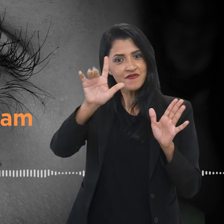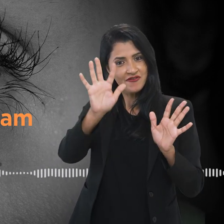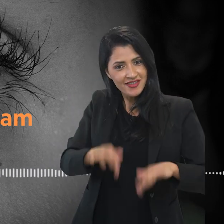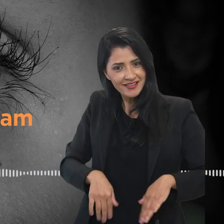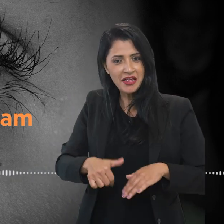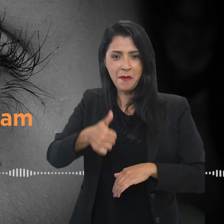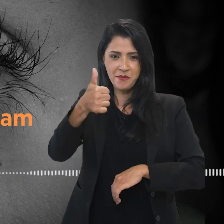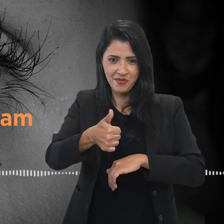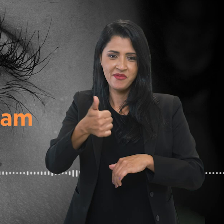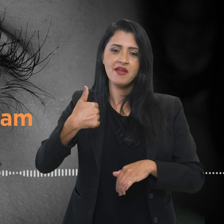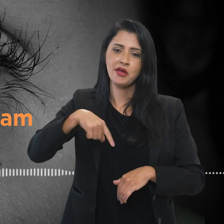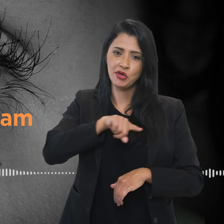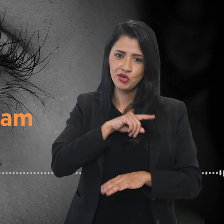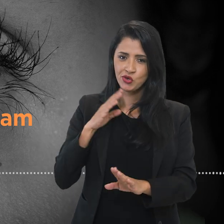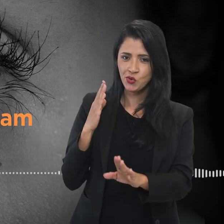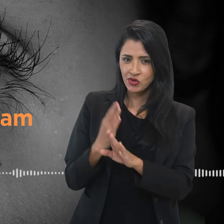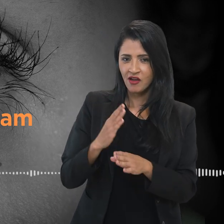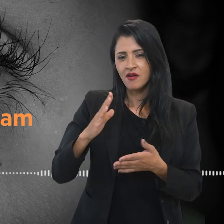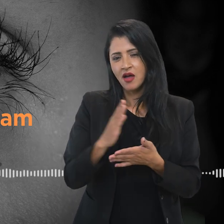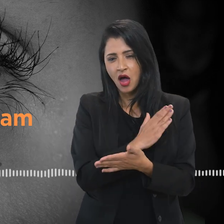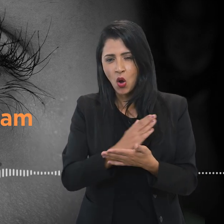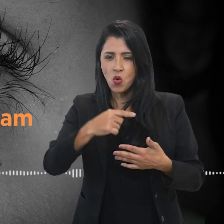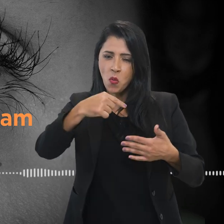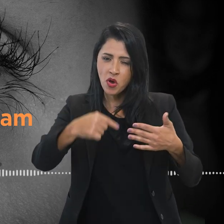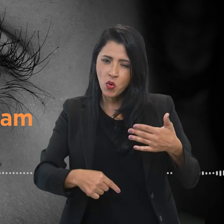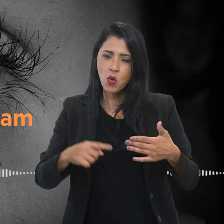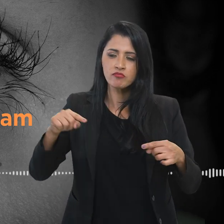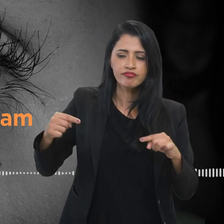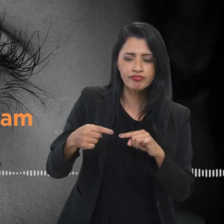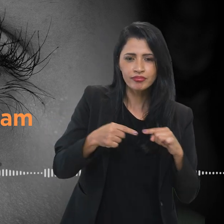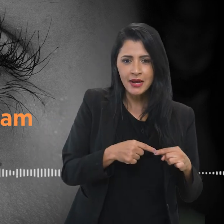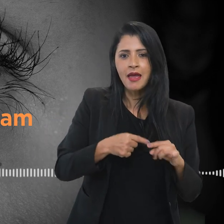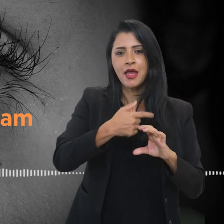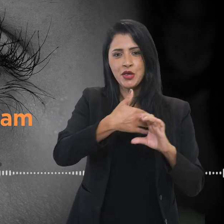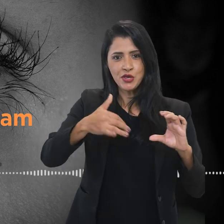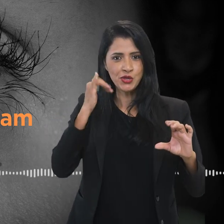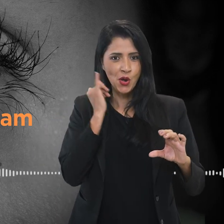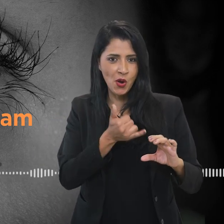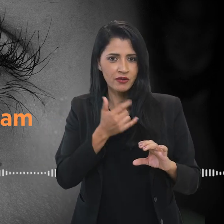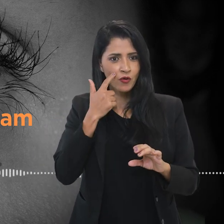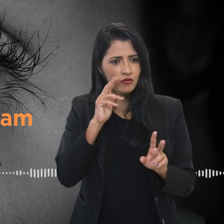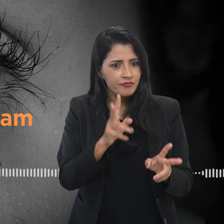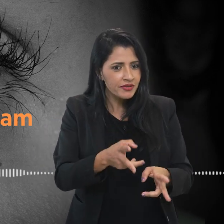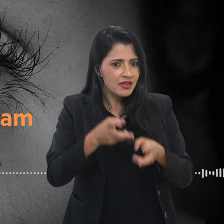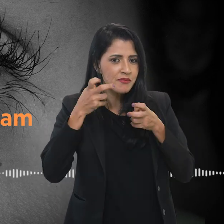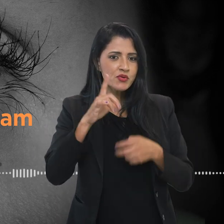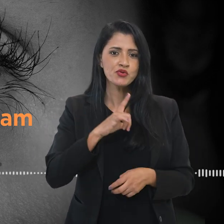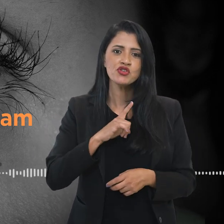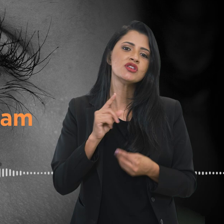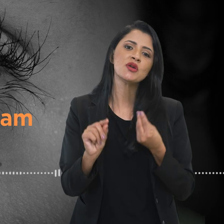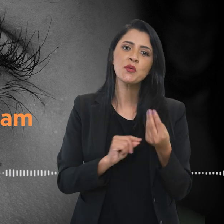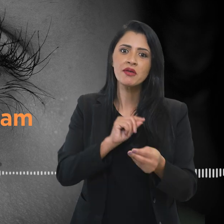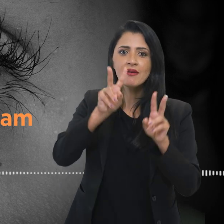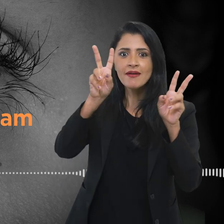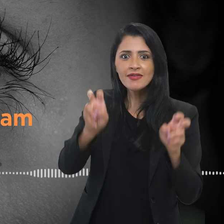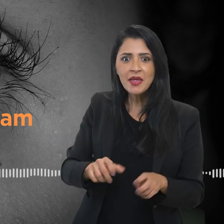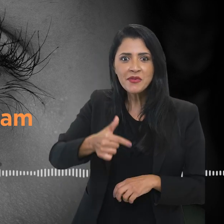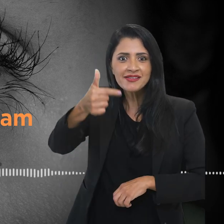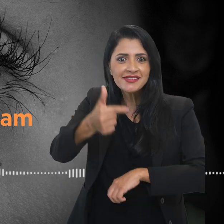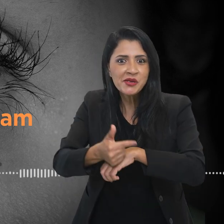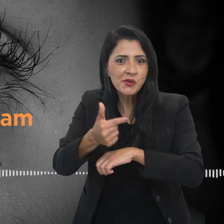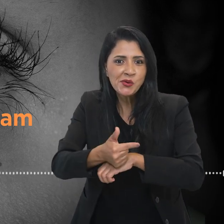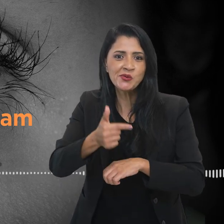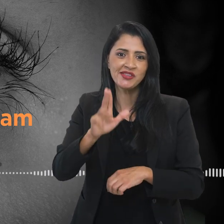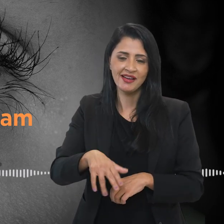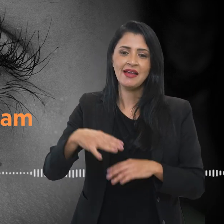finalizar a primeira temporada, a gente já encontrava alguns pontos em comum entre as histórias raras e as pessoas consideradas não típicas. E quando foi